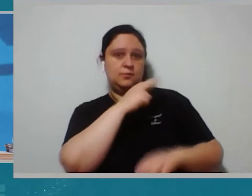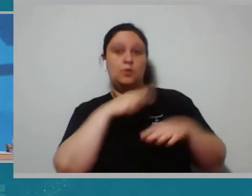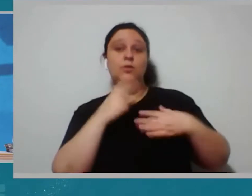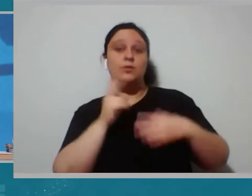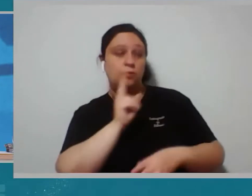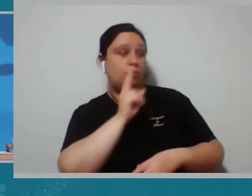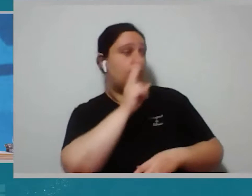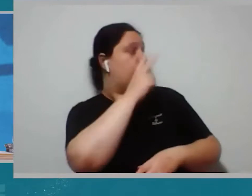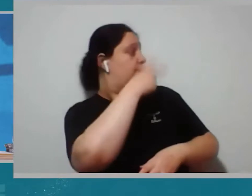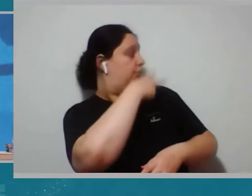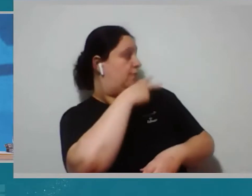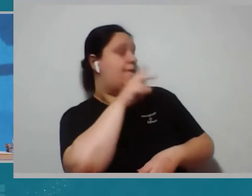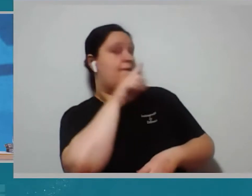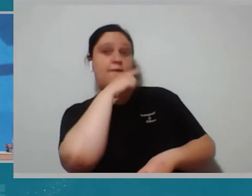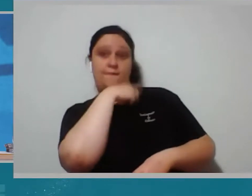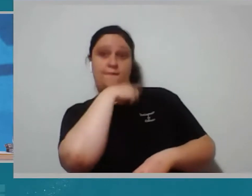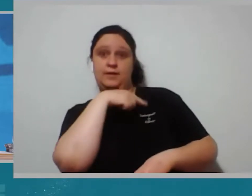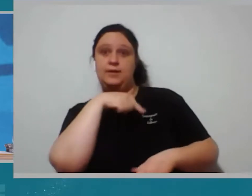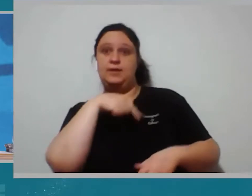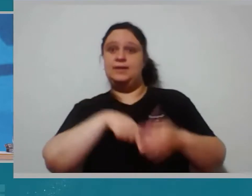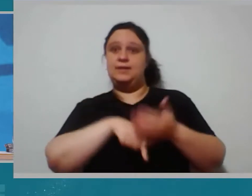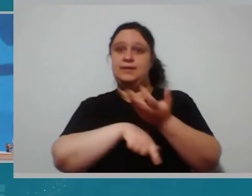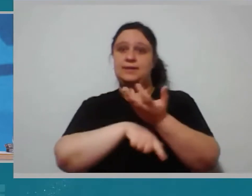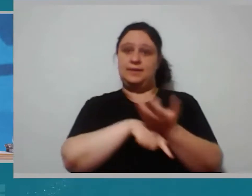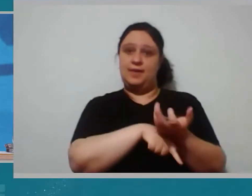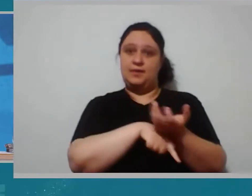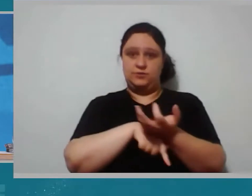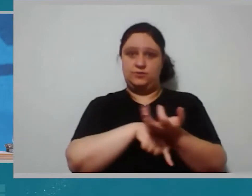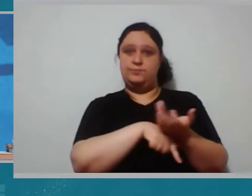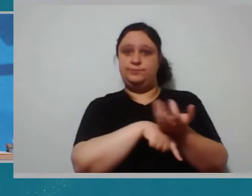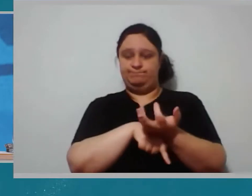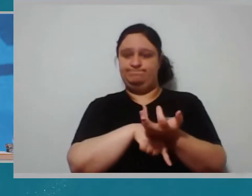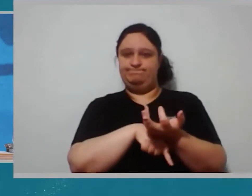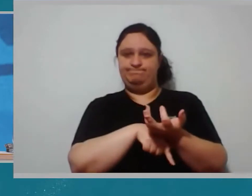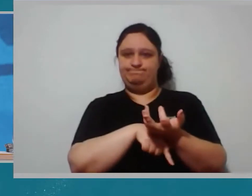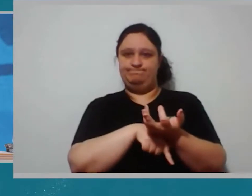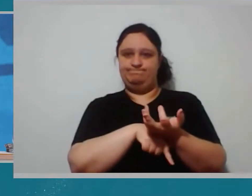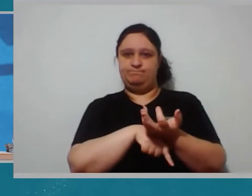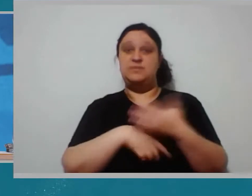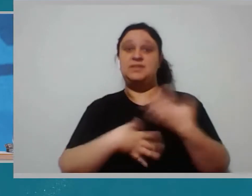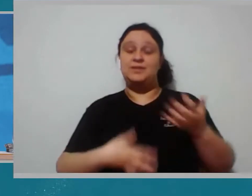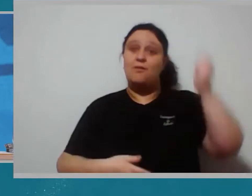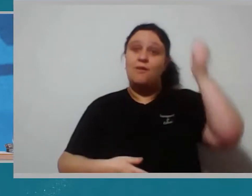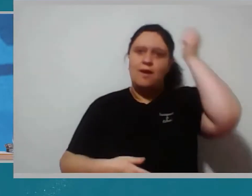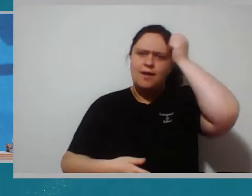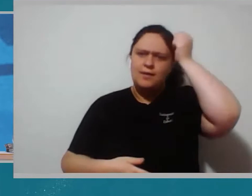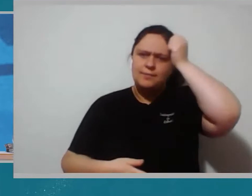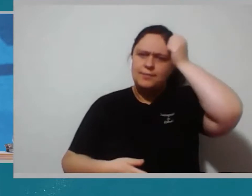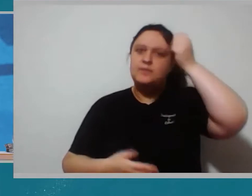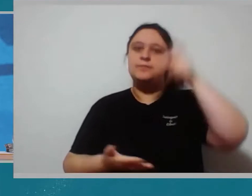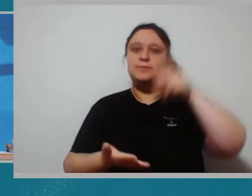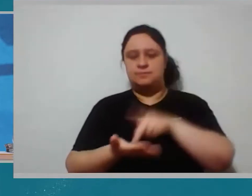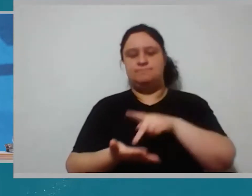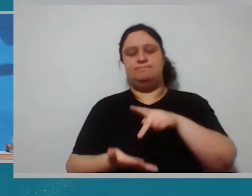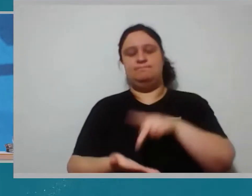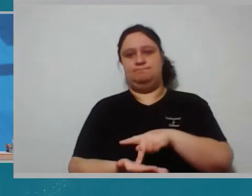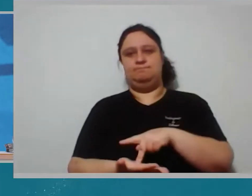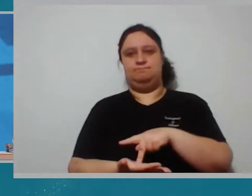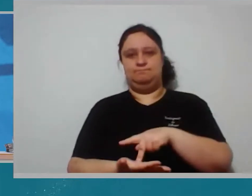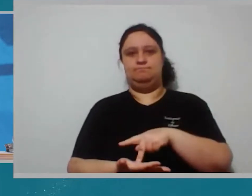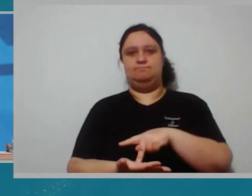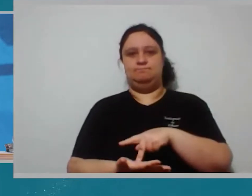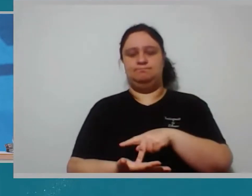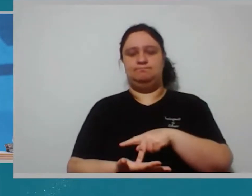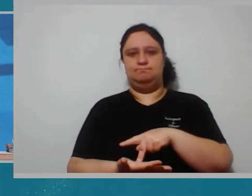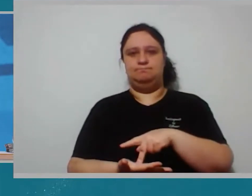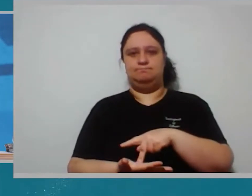sete candeeiros de ouro. Então esse é o arrependimento que o João Batista estava pregando lá.